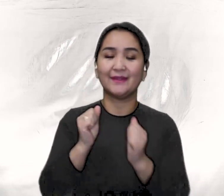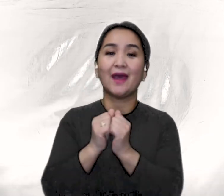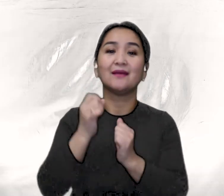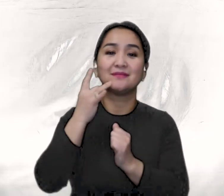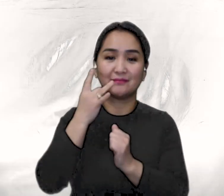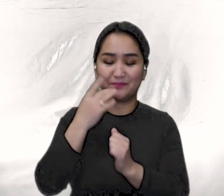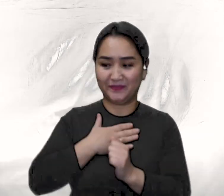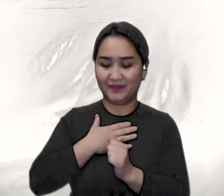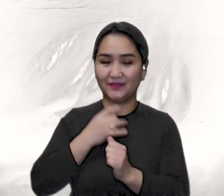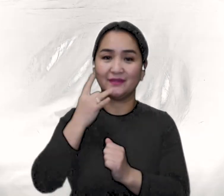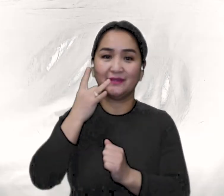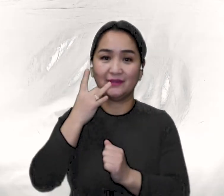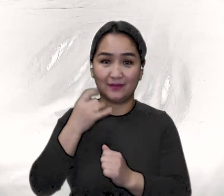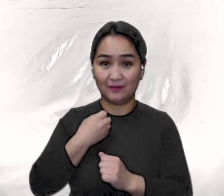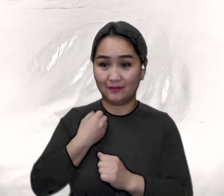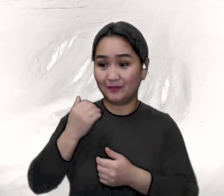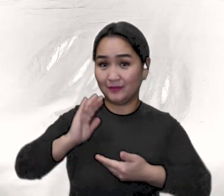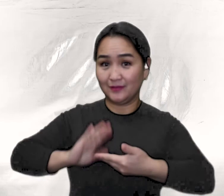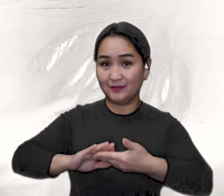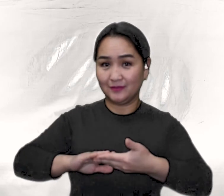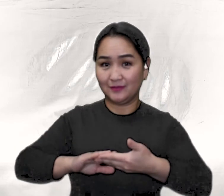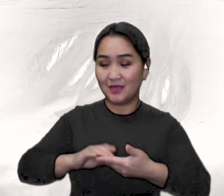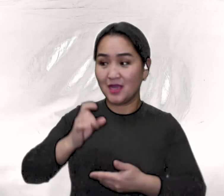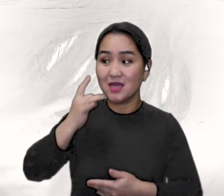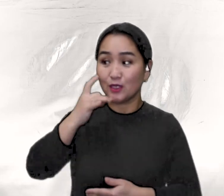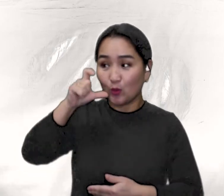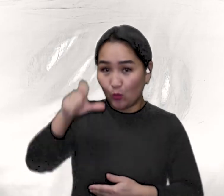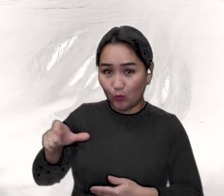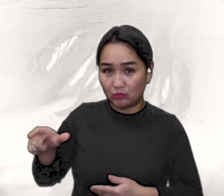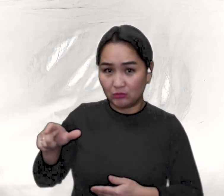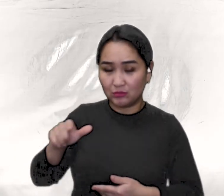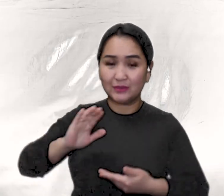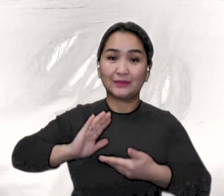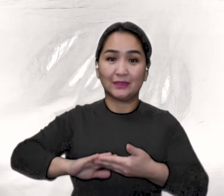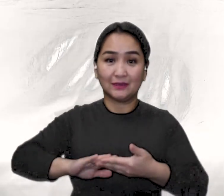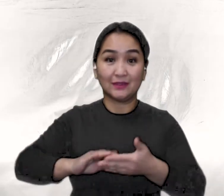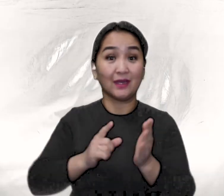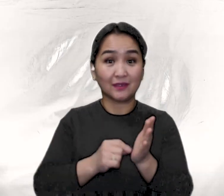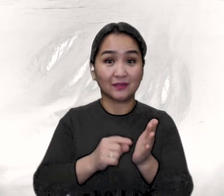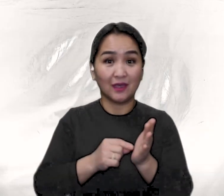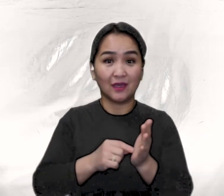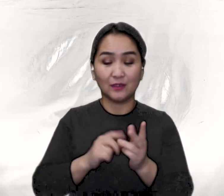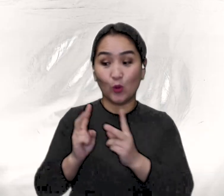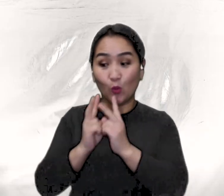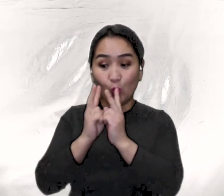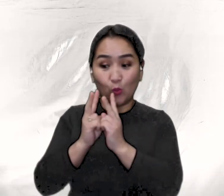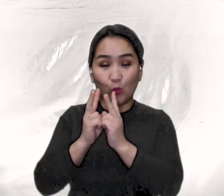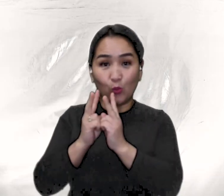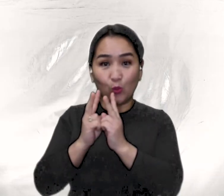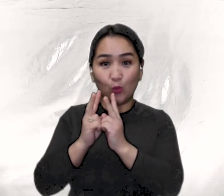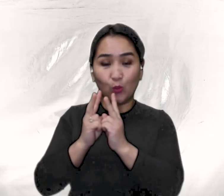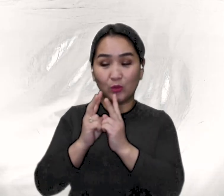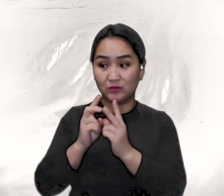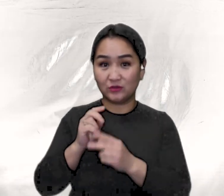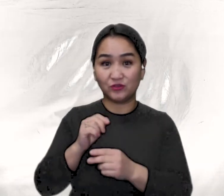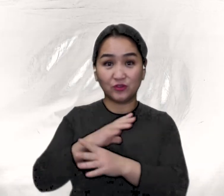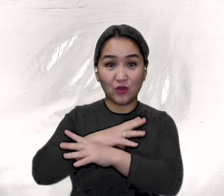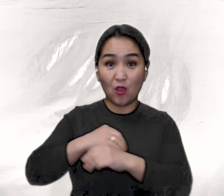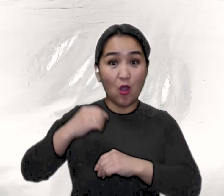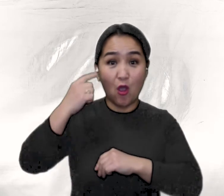энэ эрхтэй хүн гэдэг утгаар нь авч үзэхгүй л бол ер нь бол үрхээд ойлгоод л хэрэггүй. Тэгэл найзуудтай танилцуулгатай